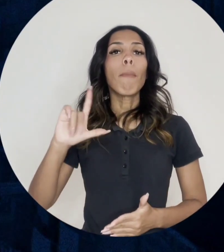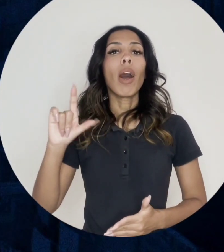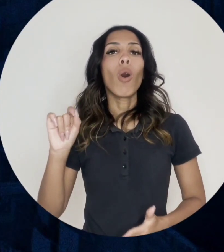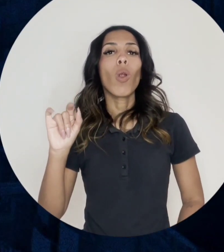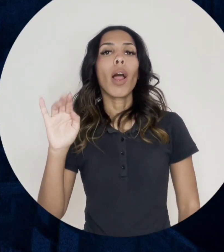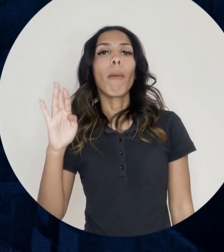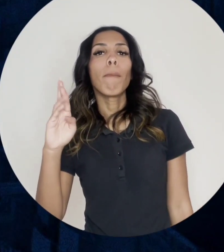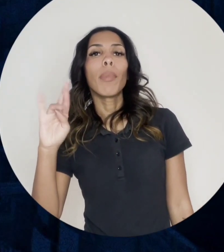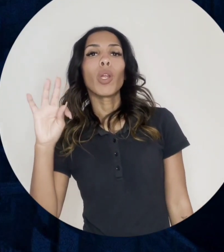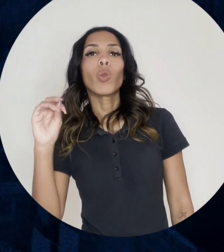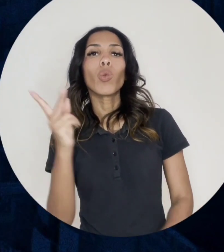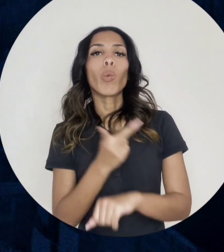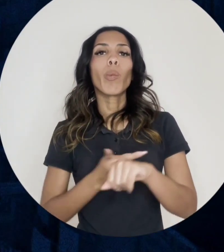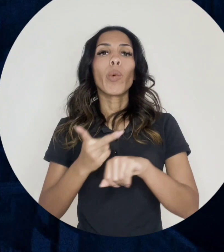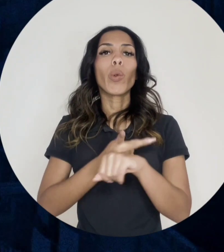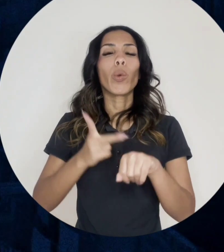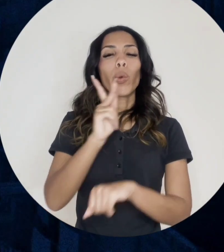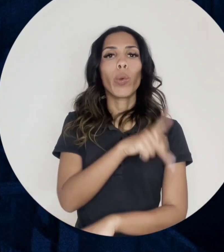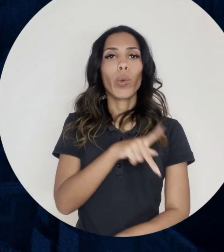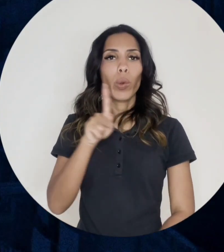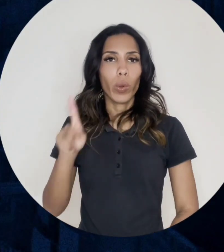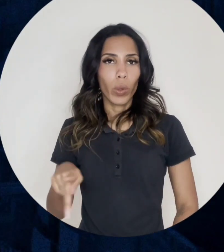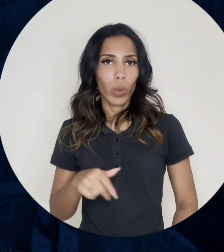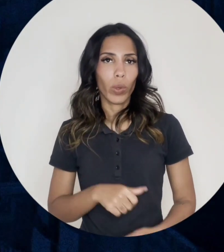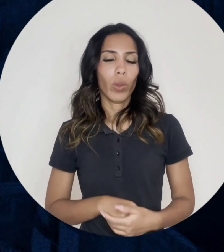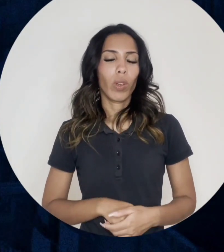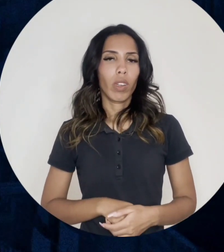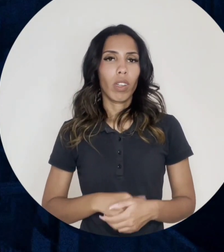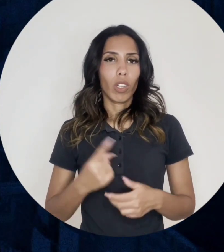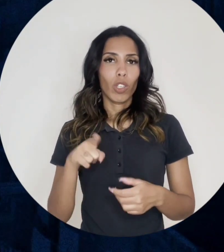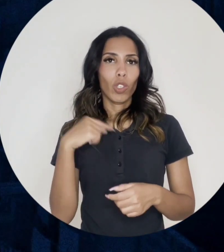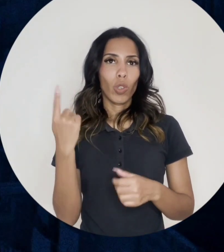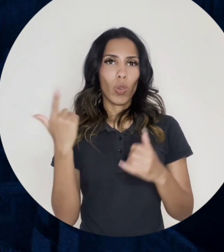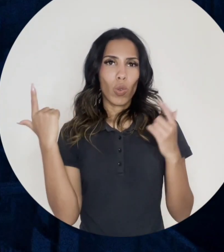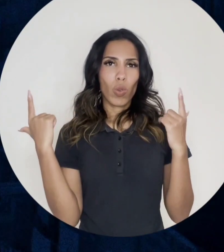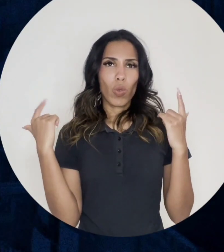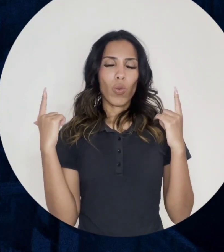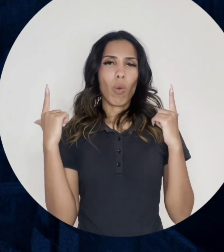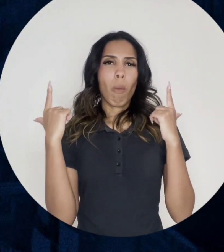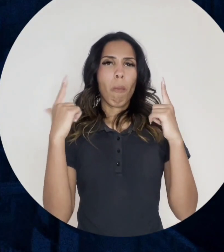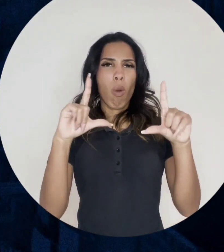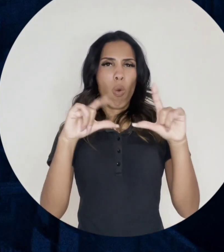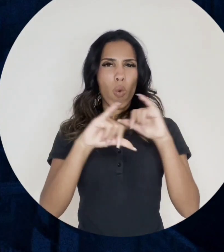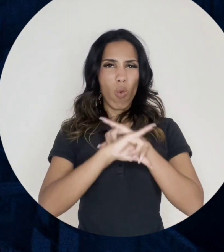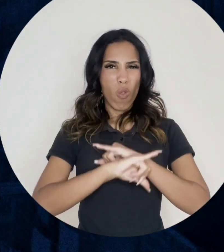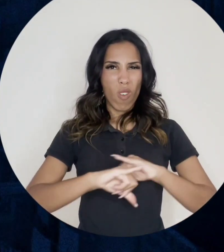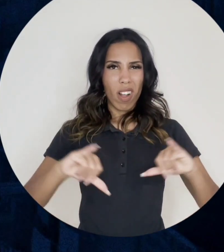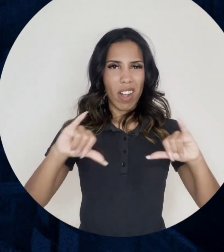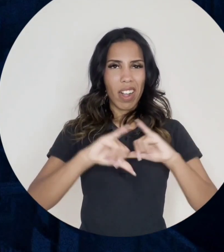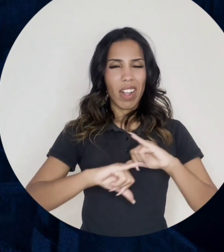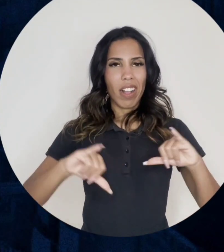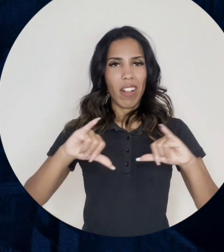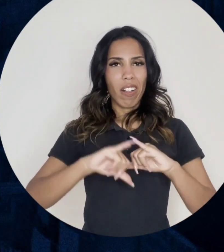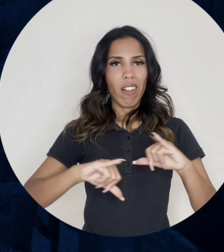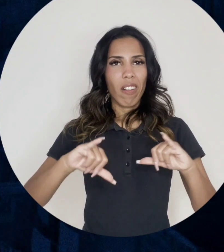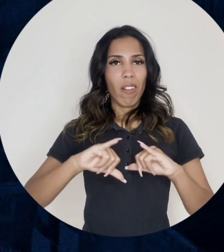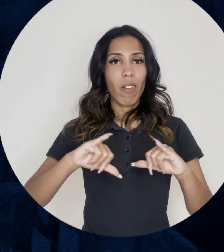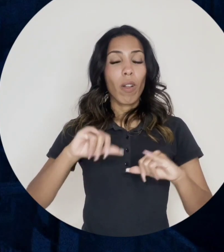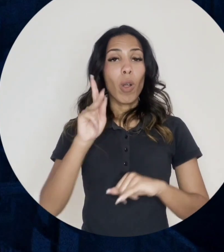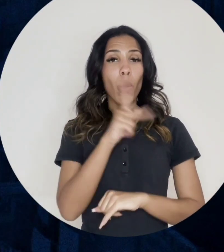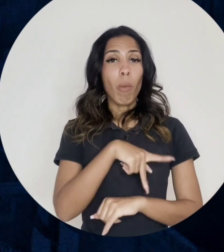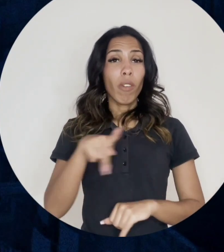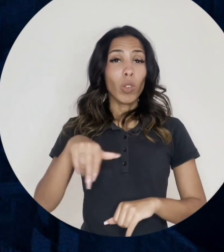professor. E aí quando a gente botou isso, os professores mais revolucionários